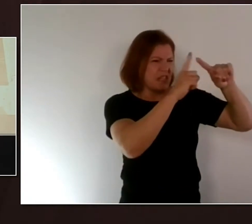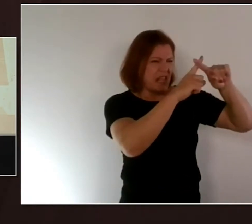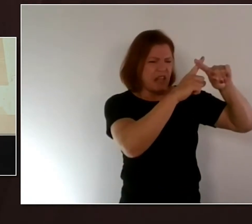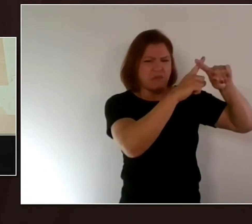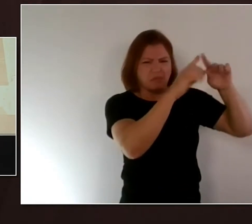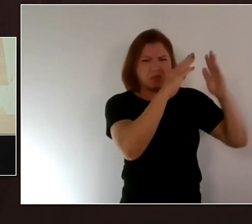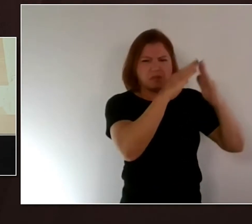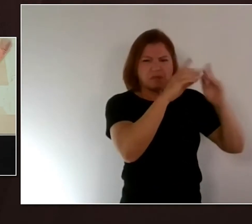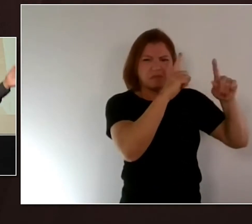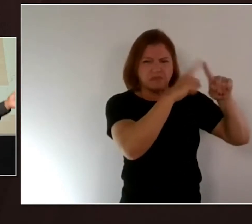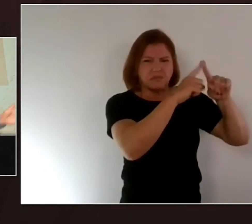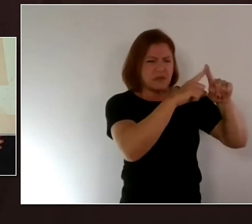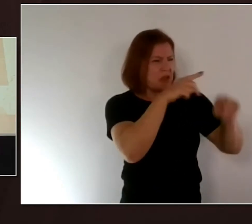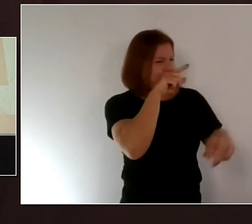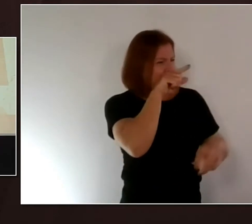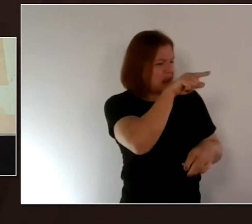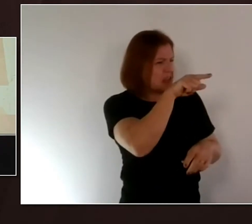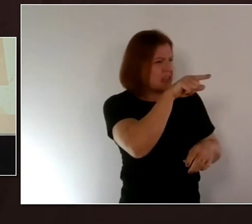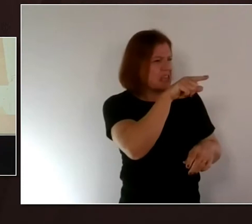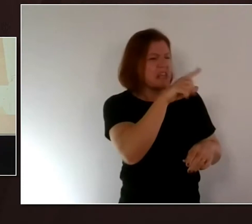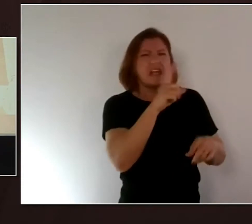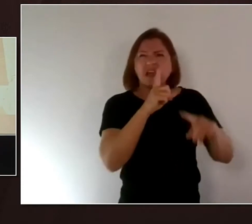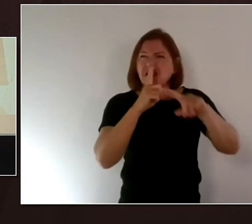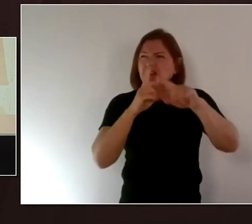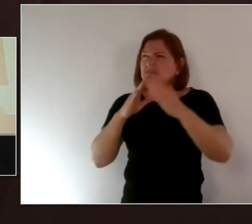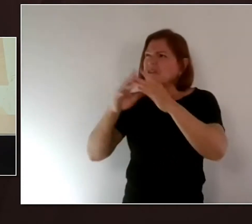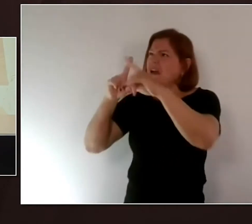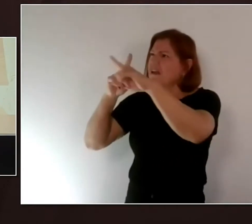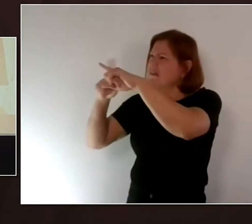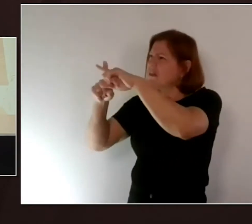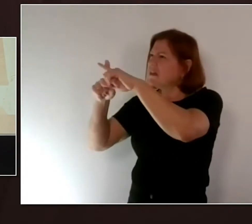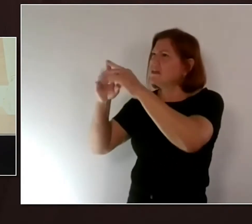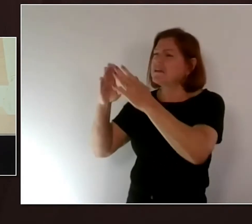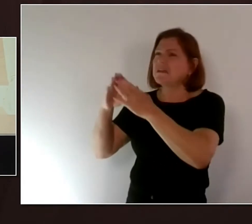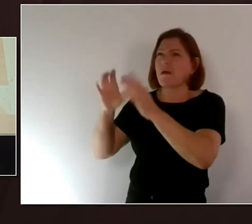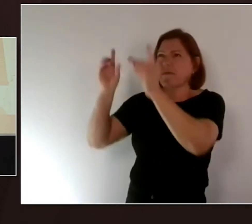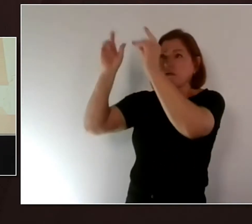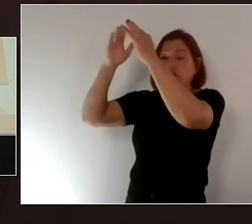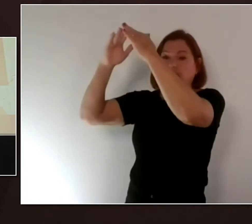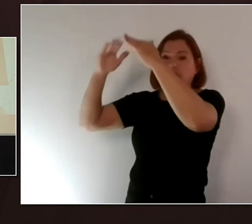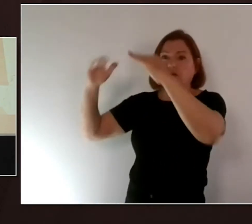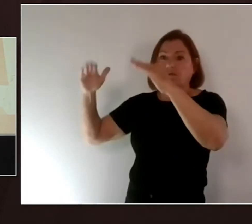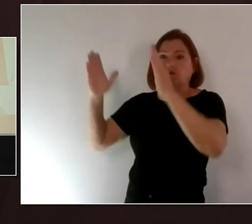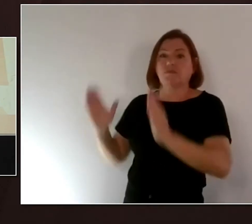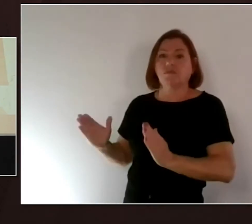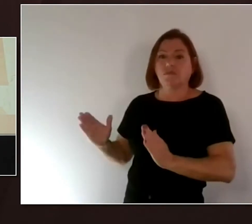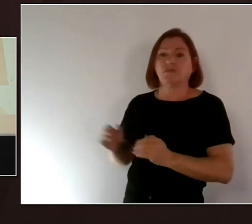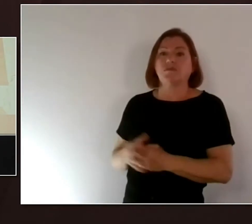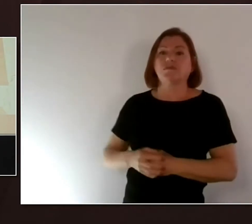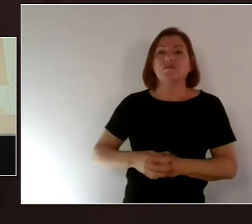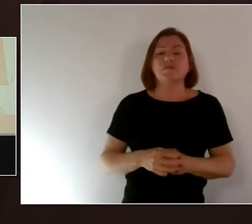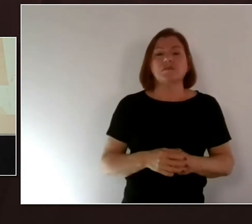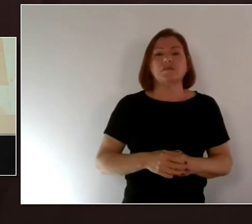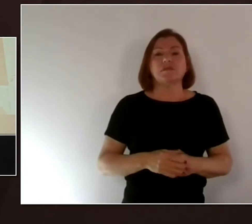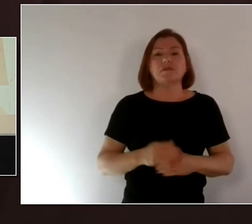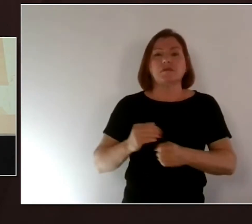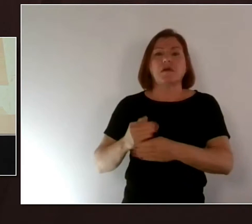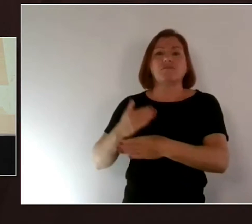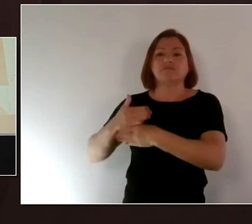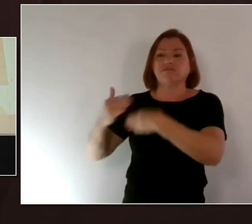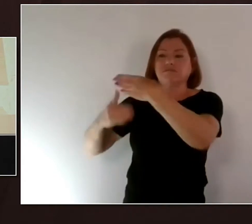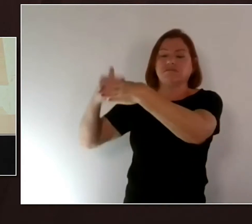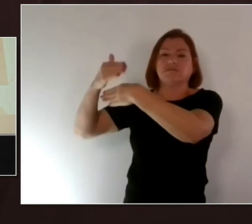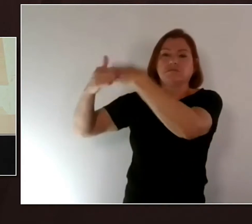está uma igreja tal. Na verdade, são templos, mas isso veio daquele